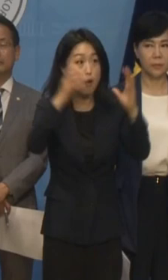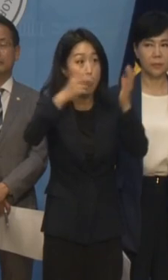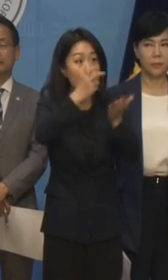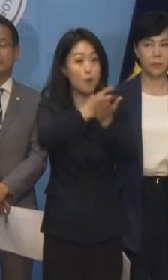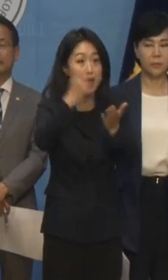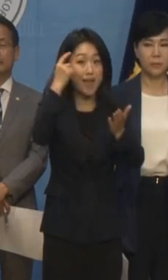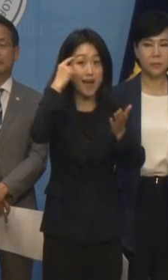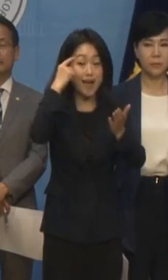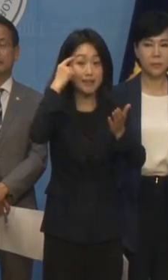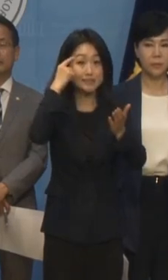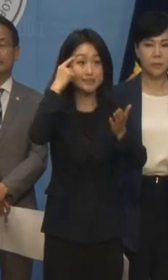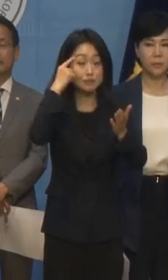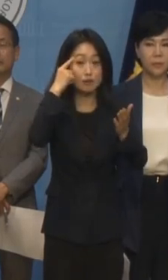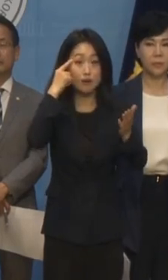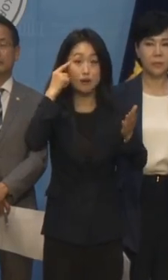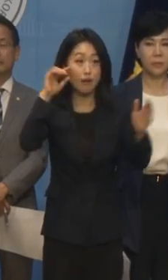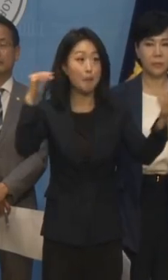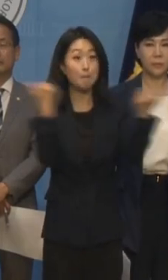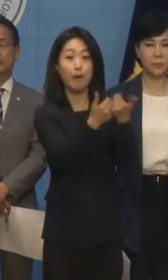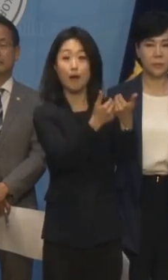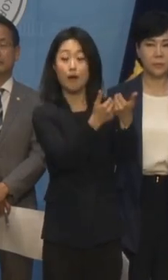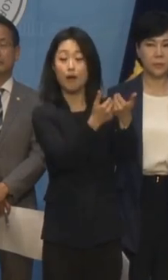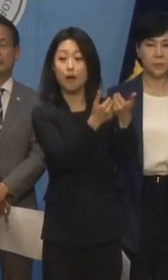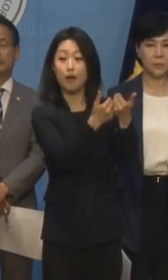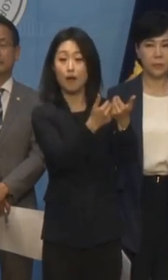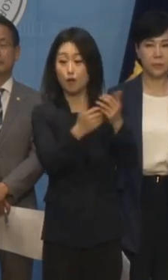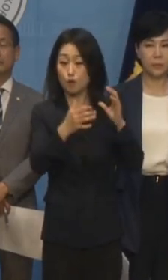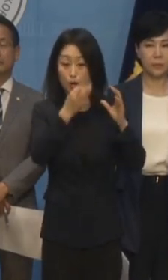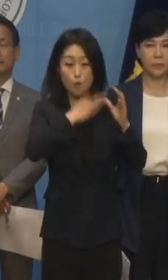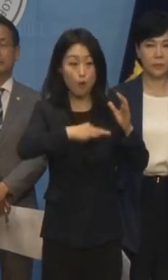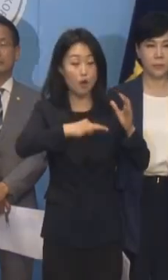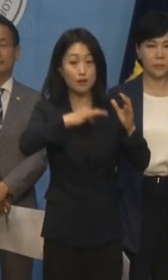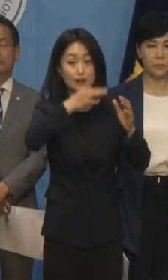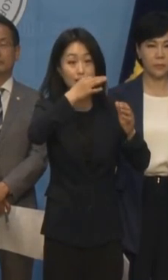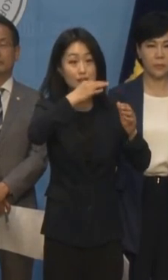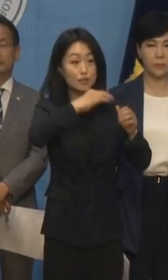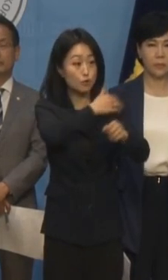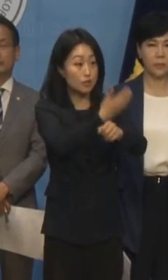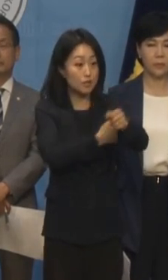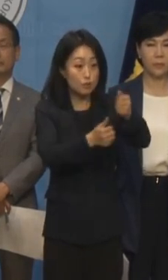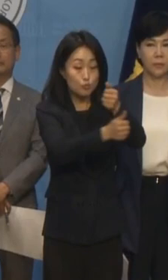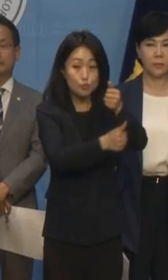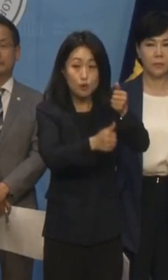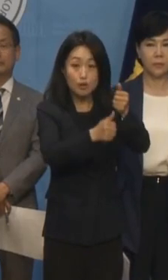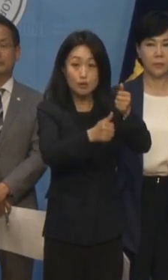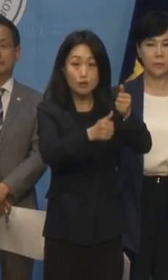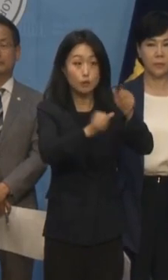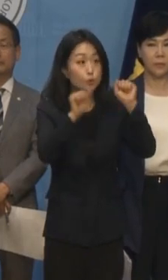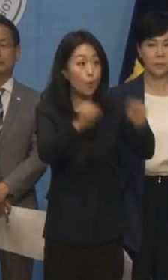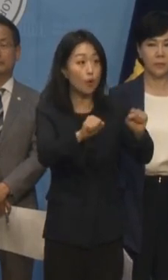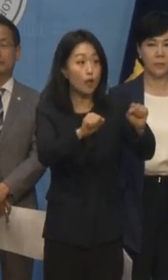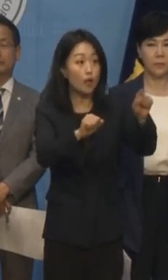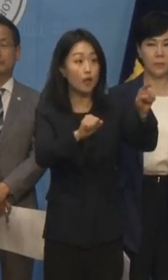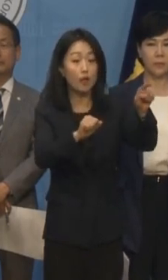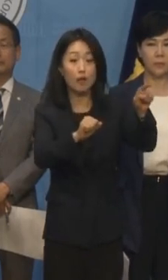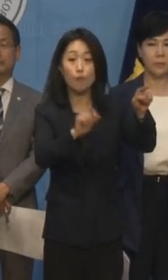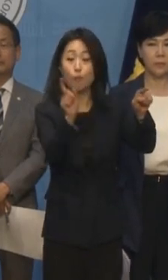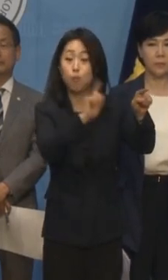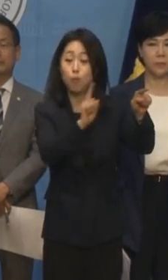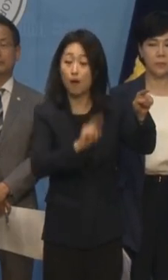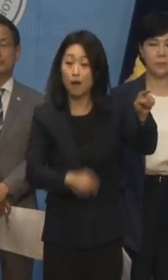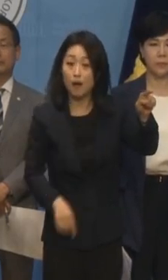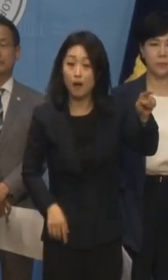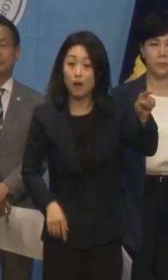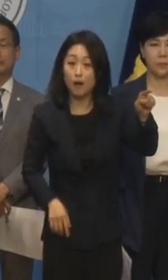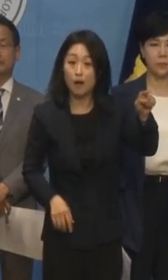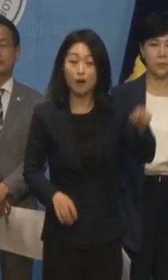가치를 정면으로 부정한 것은 물론 권익위의 존재 이유를 스스로 부정해버렸습니다. 이번